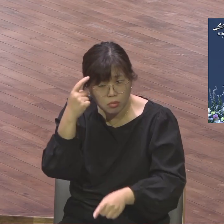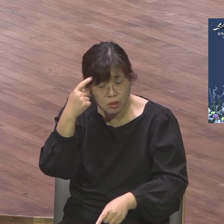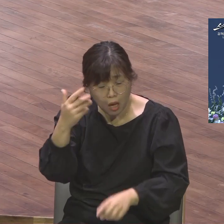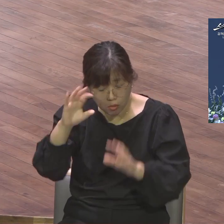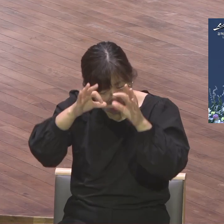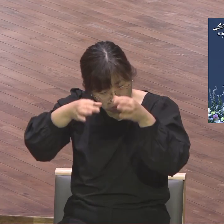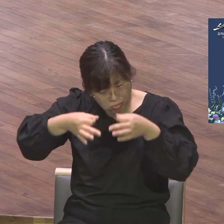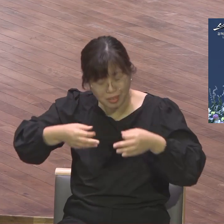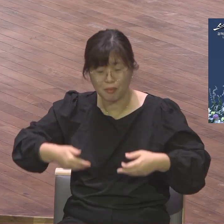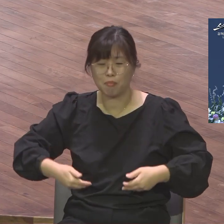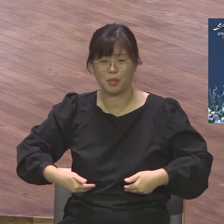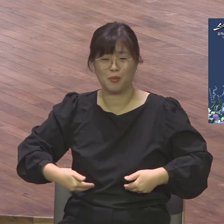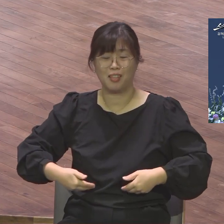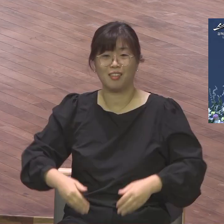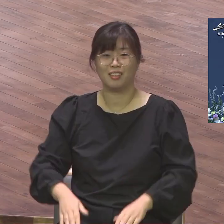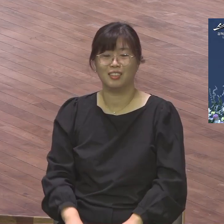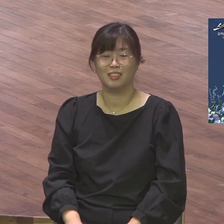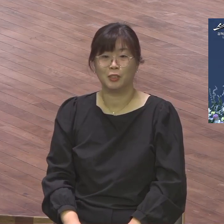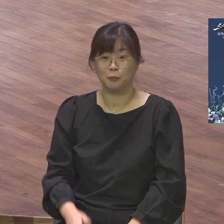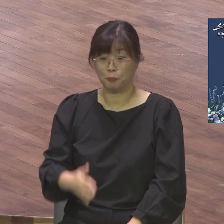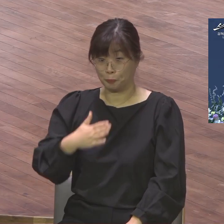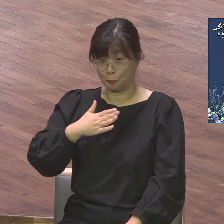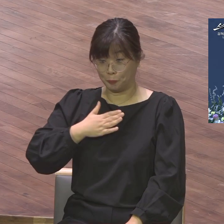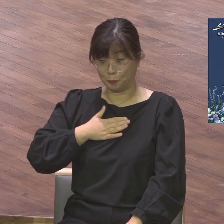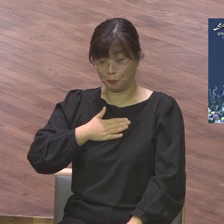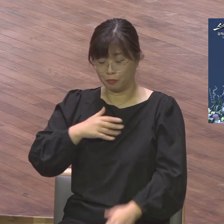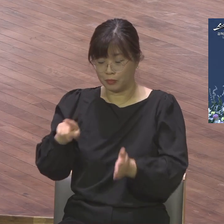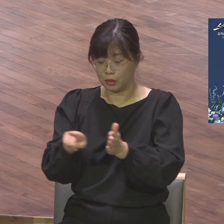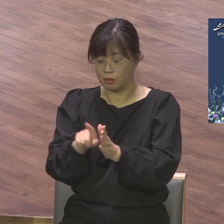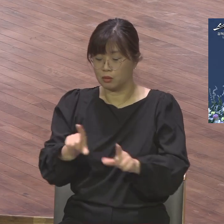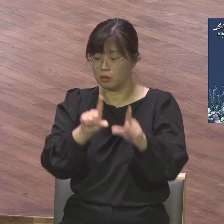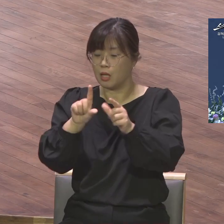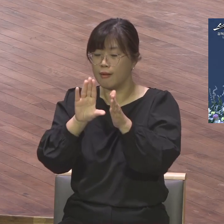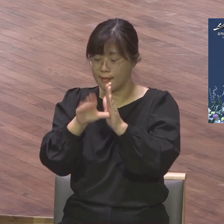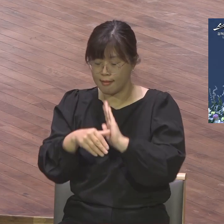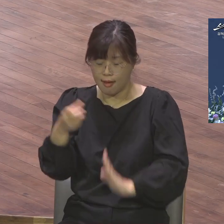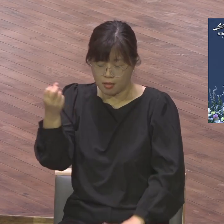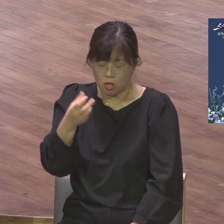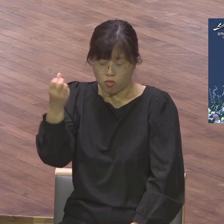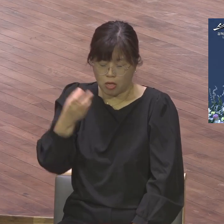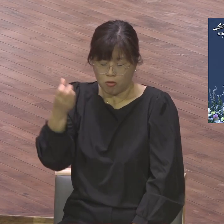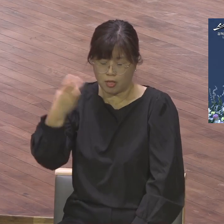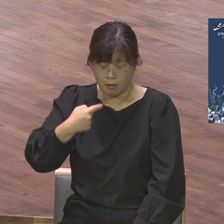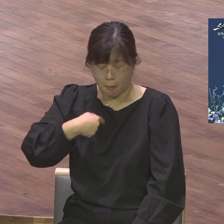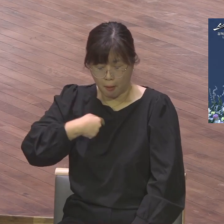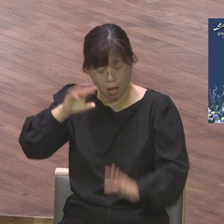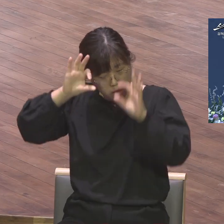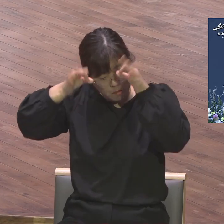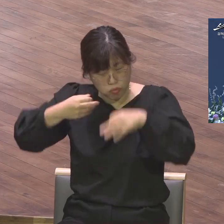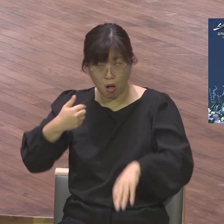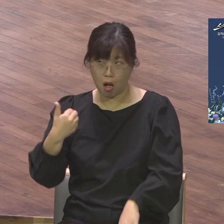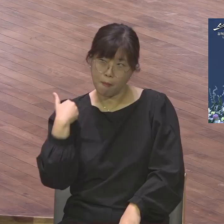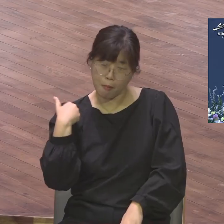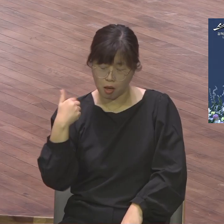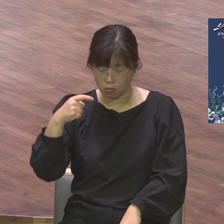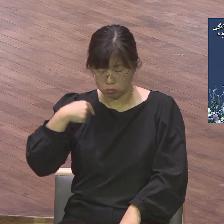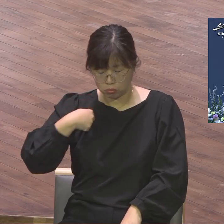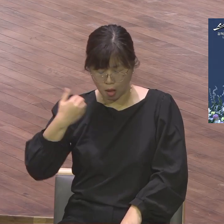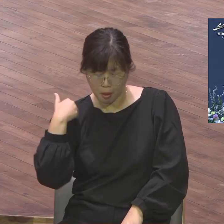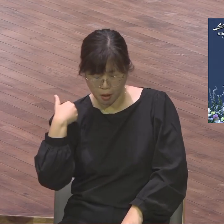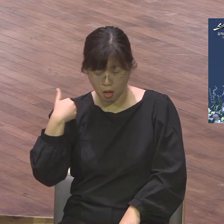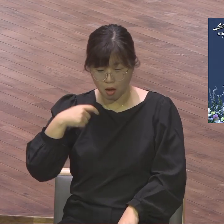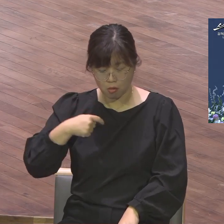질문은요, 신앙생활을 하면서 자기에게 스스로 수시로 그렇게 해봐야 하는